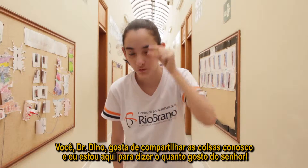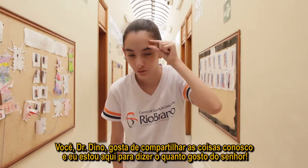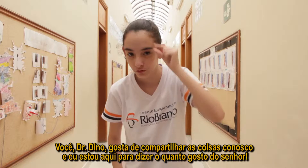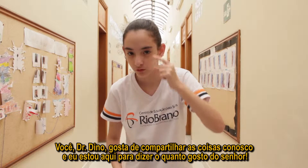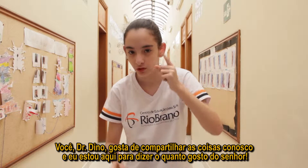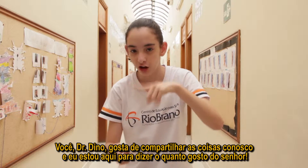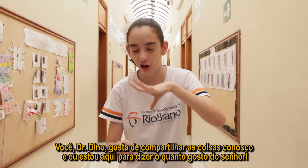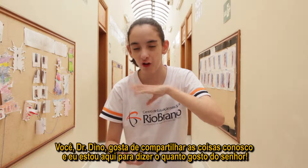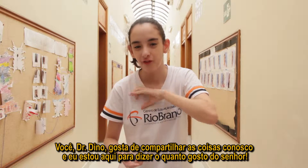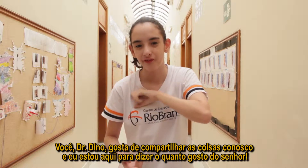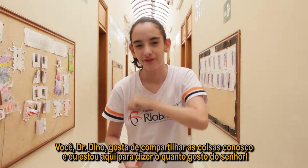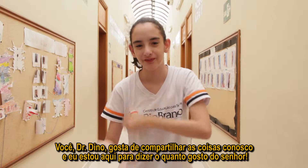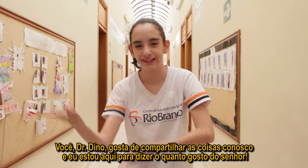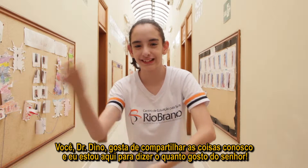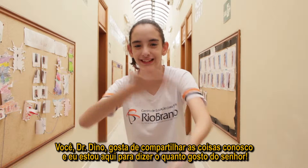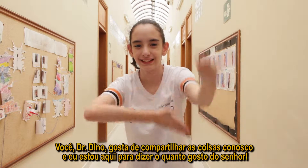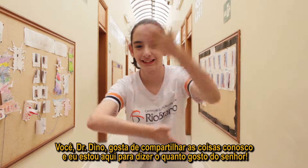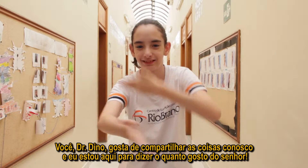Música